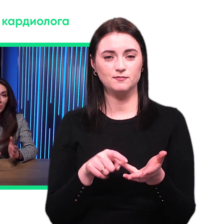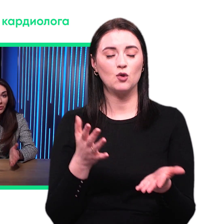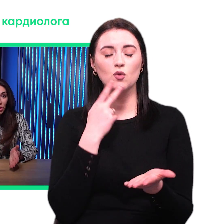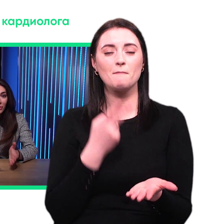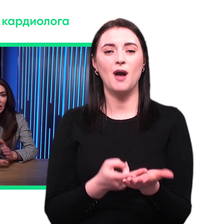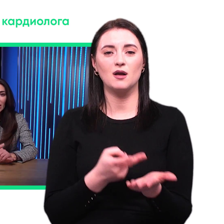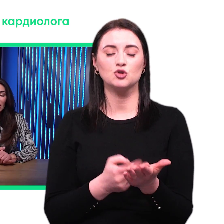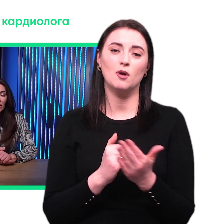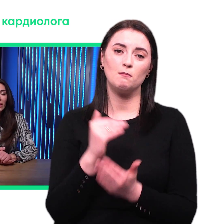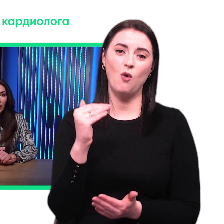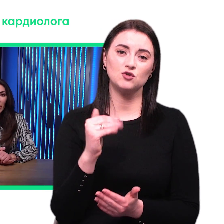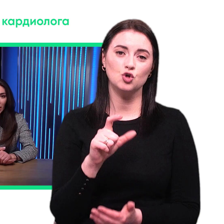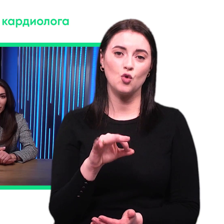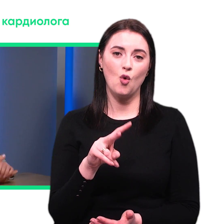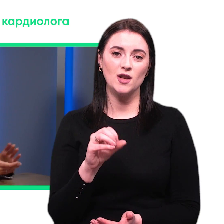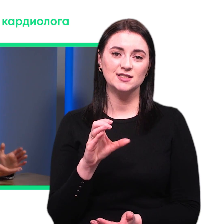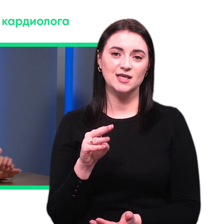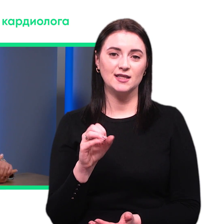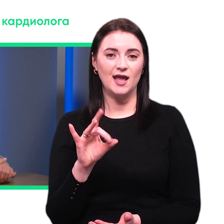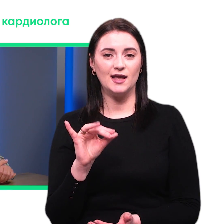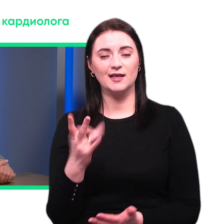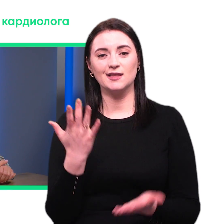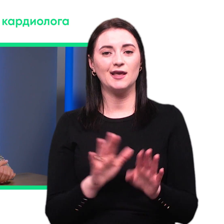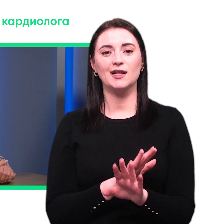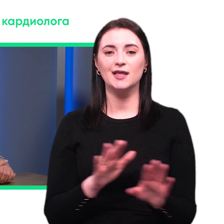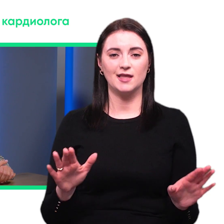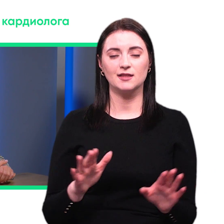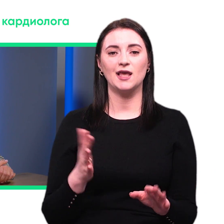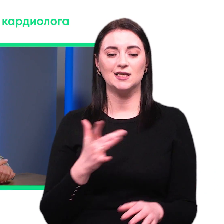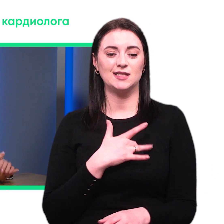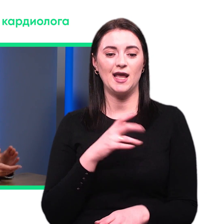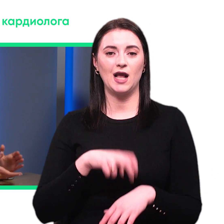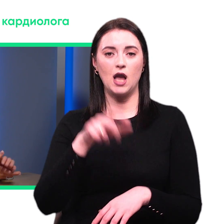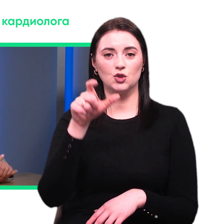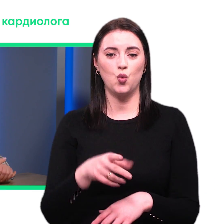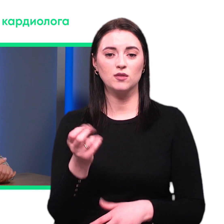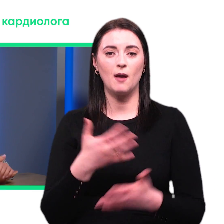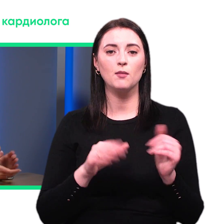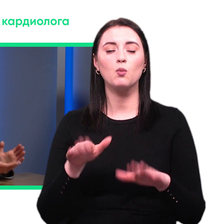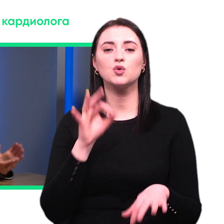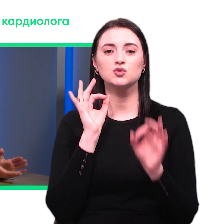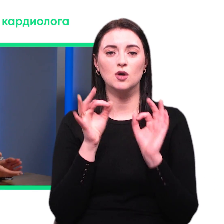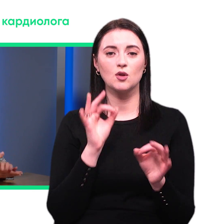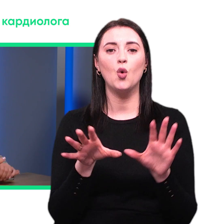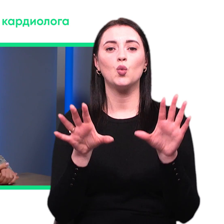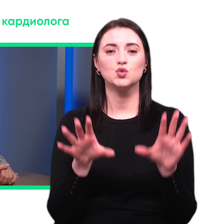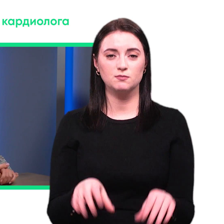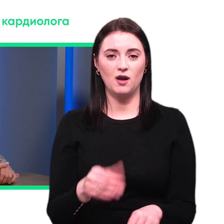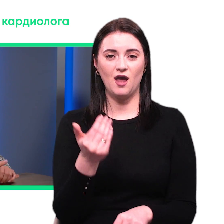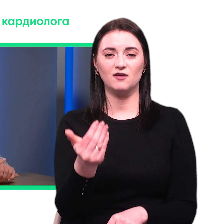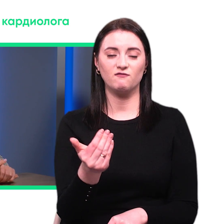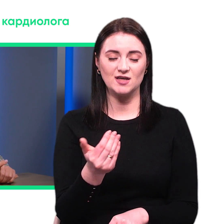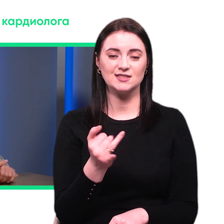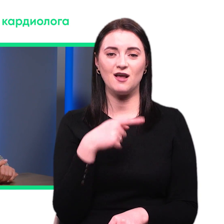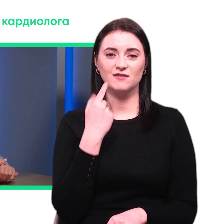покажет, повышен у вас холестерин, либо нет. Если кардиолог на приеме после консультации успокаивает вас и говорит,